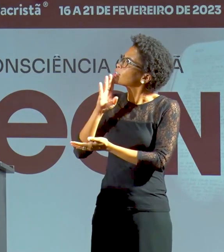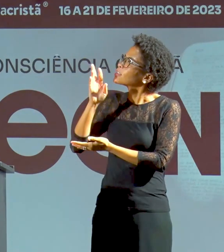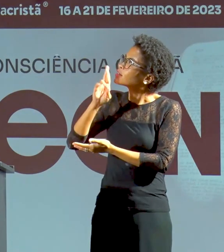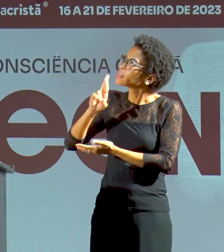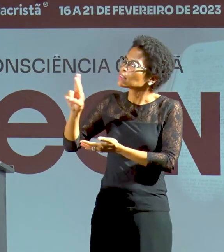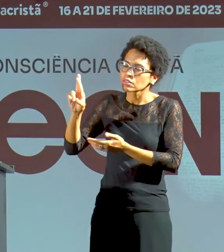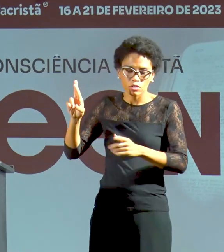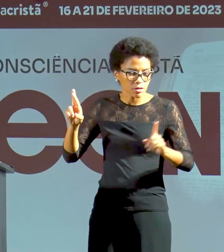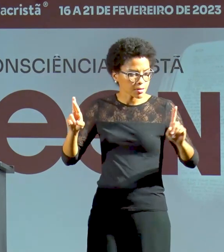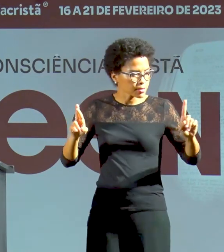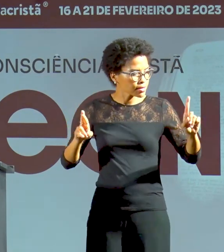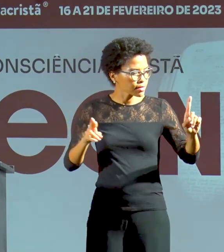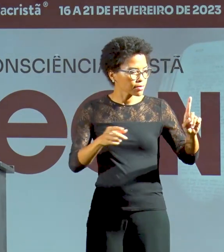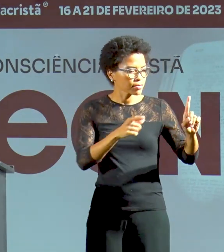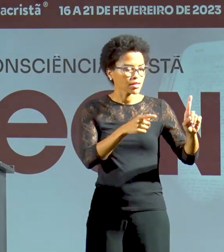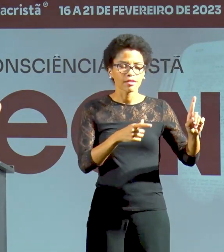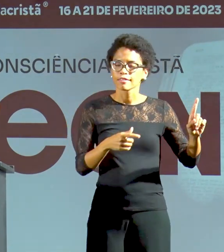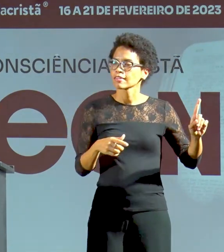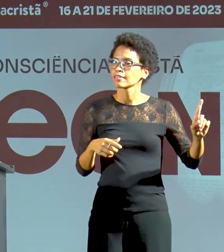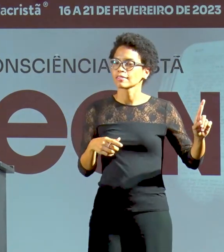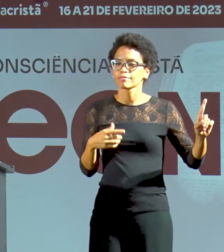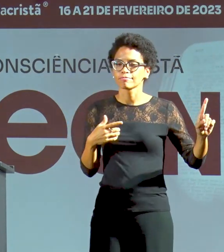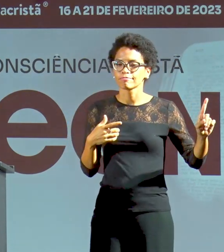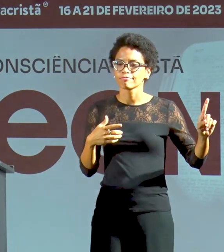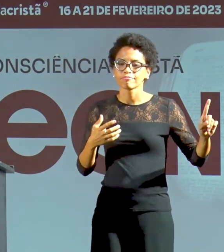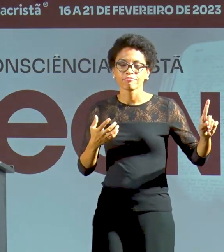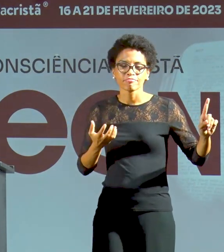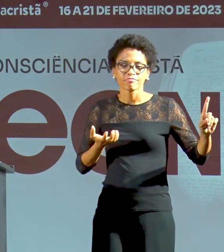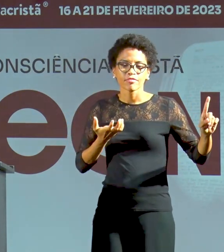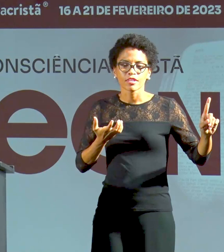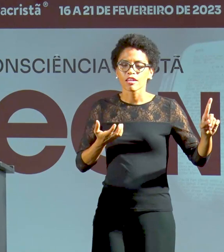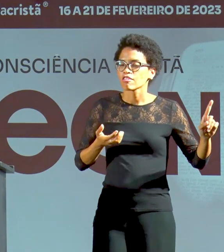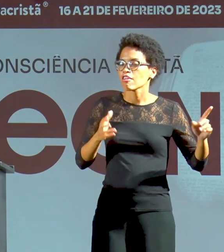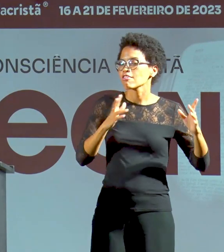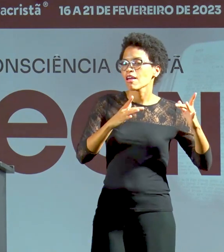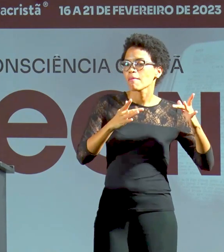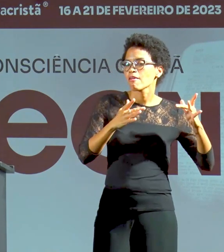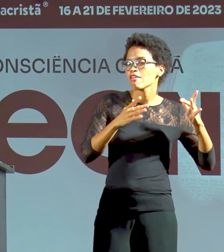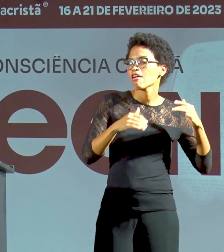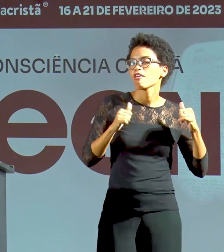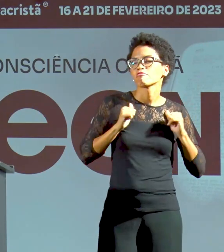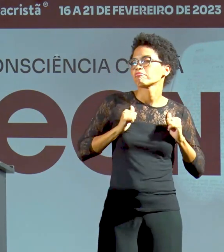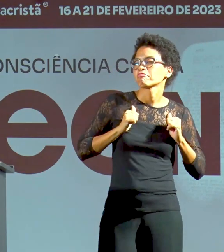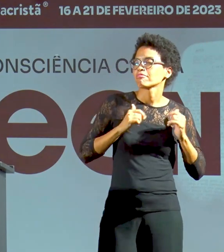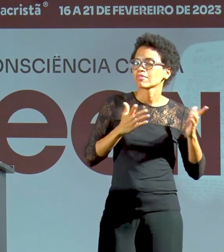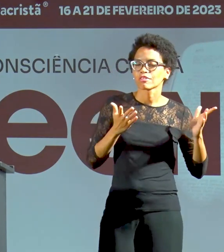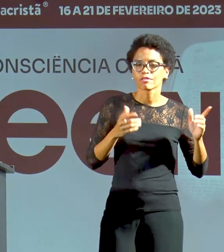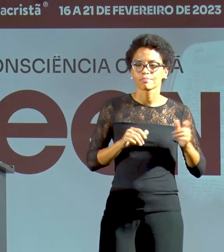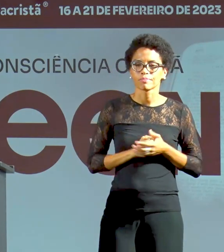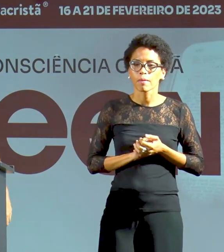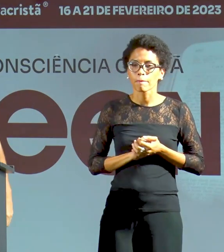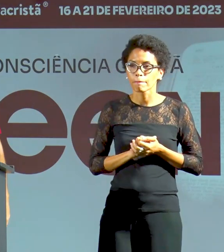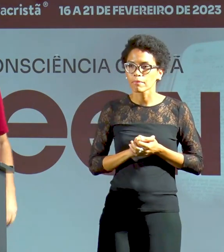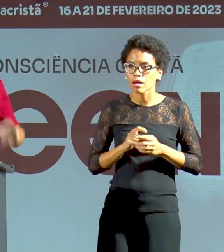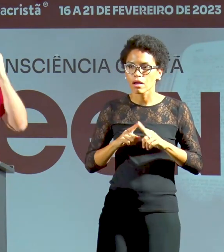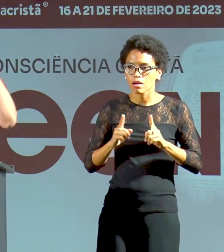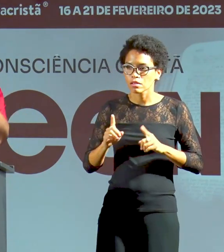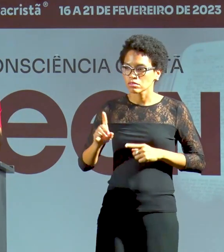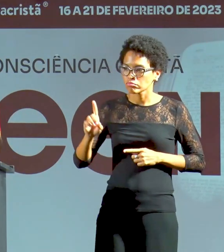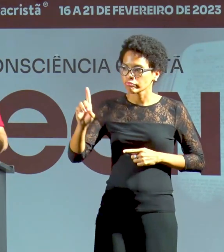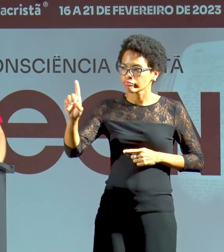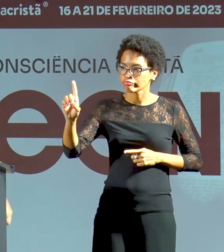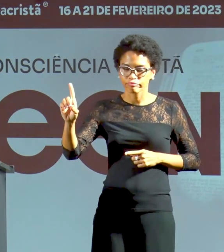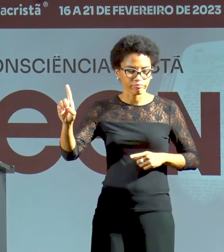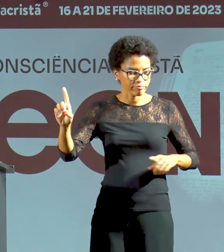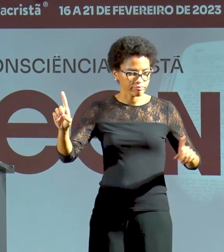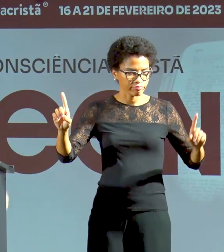infelizmente se atraem mas quando ele se atraem ele se matam ele